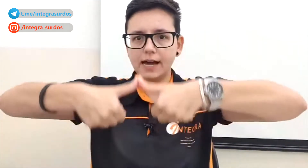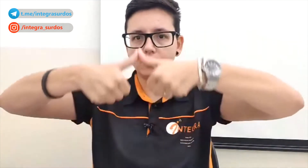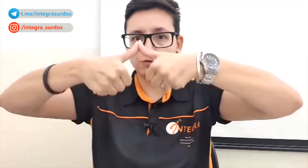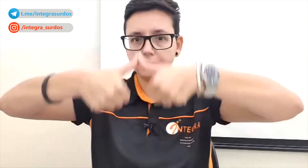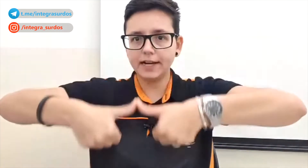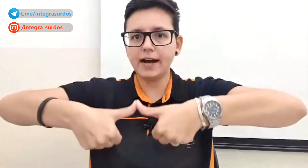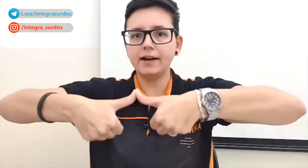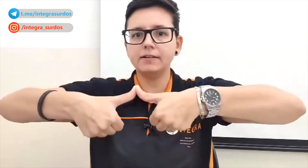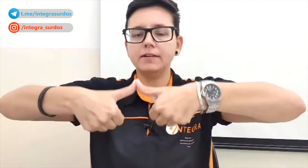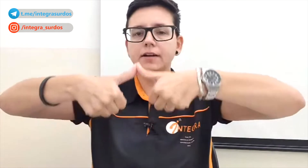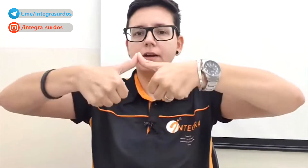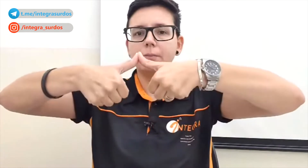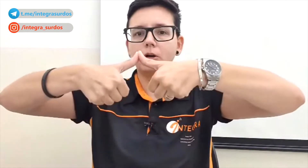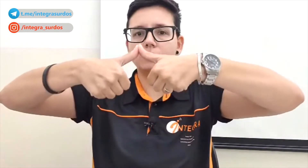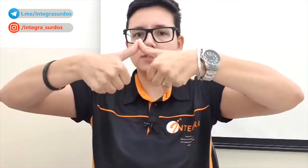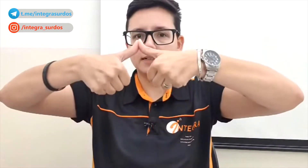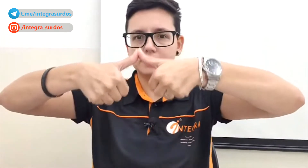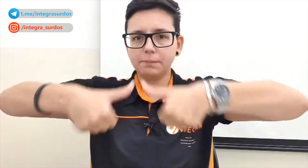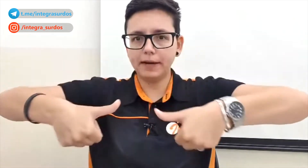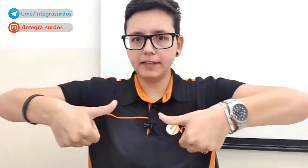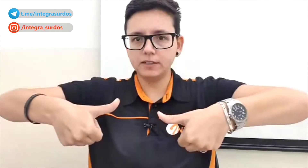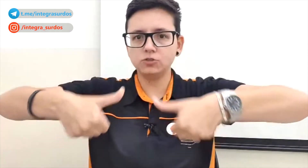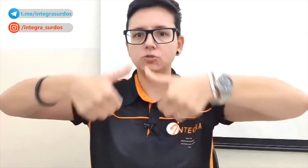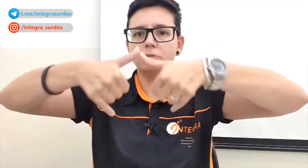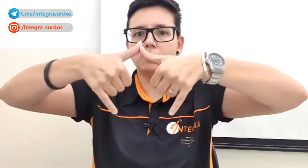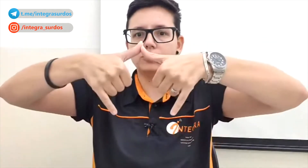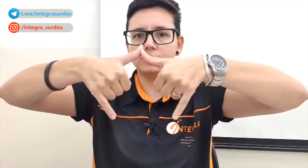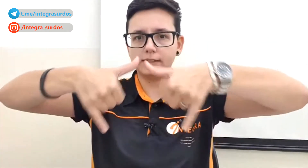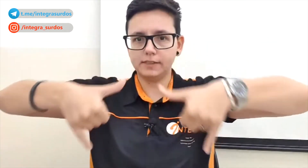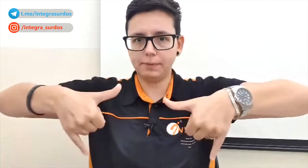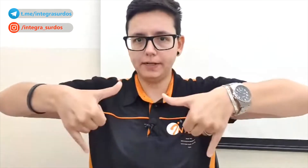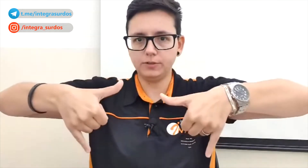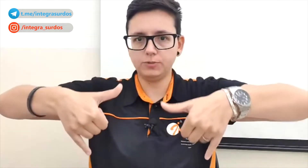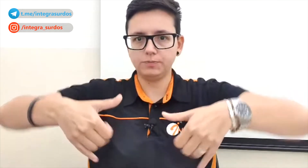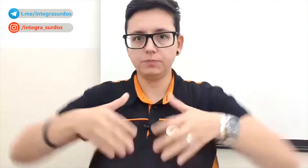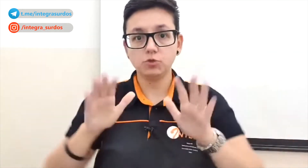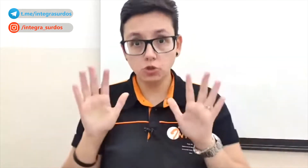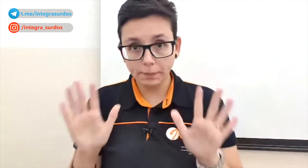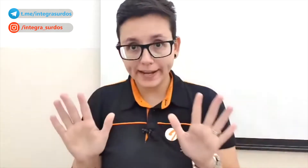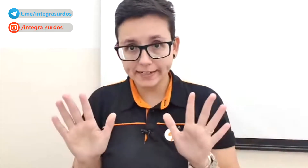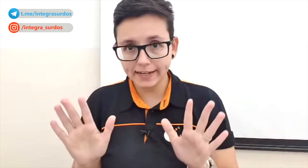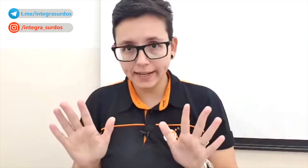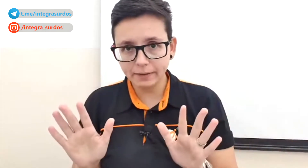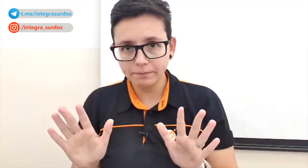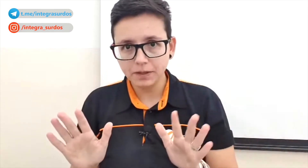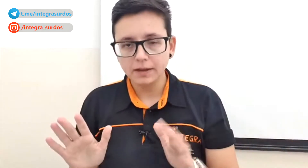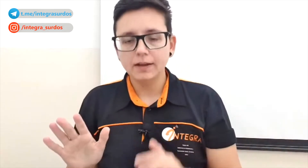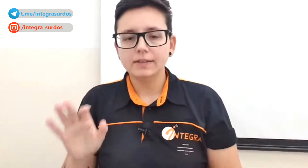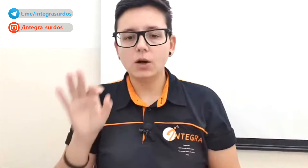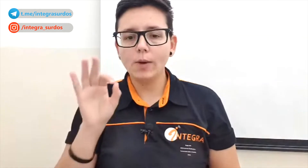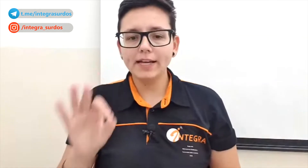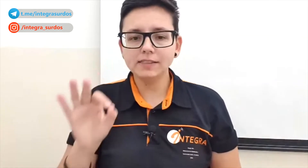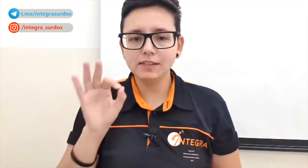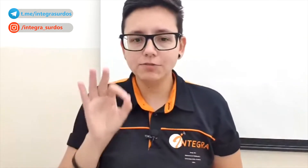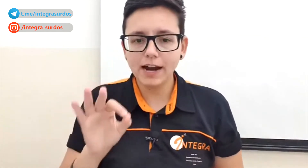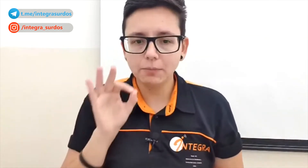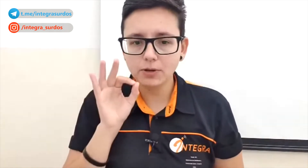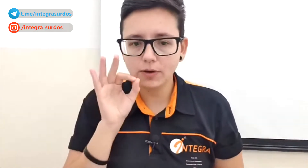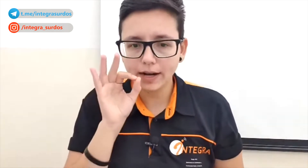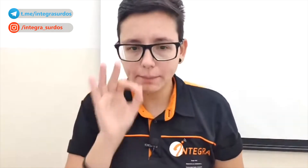ou ficar, pode usar separando, pode usar separando. Tudo bem até aqui? Então, esse verbo que eu acabei